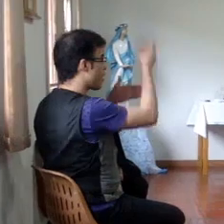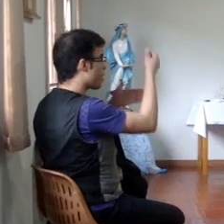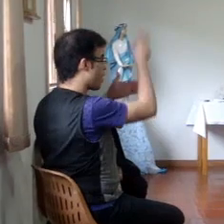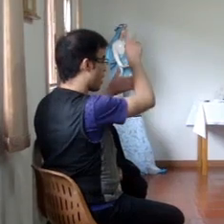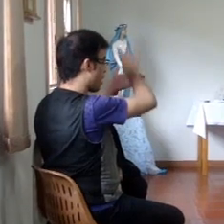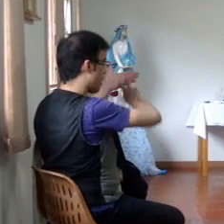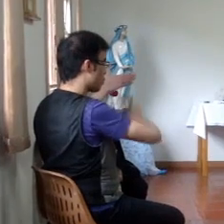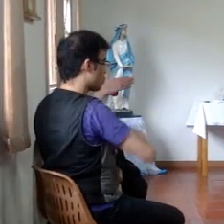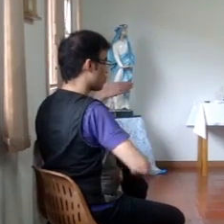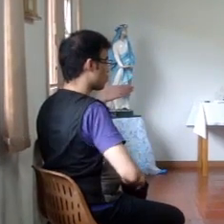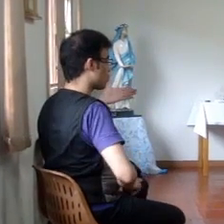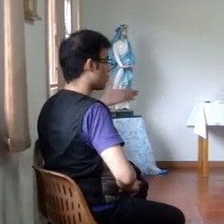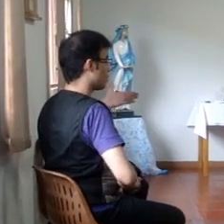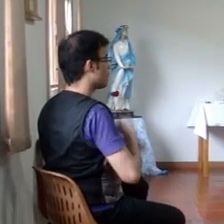diz: